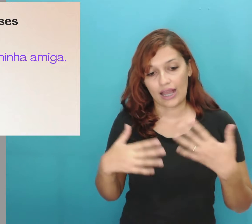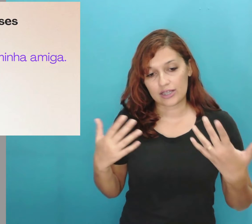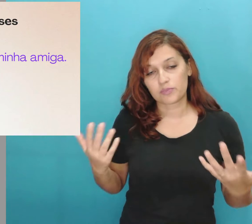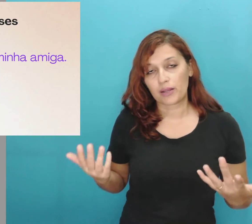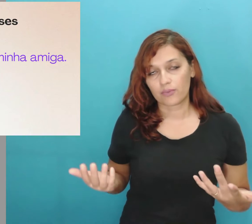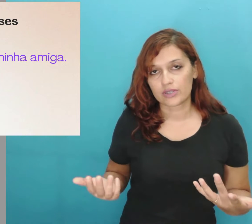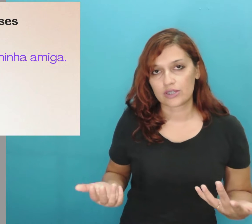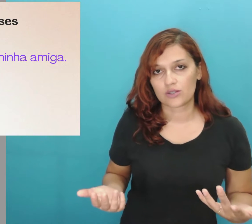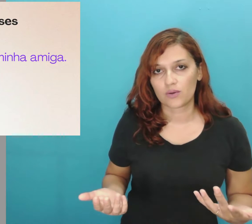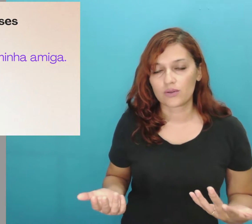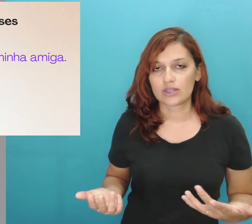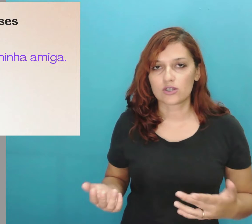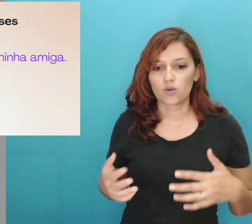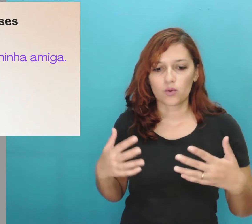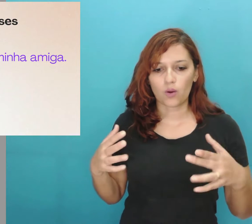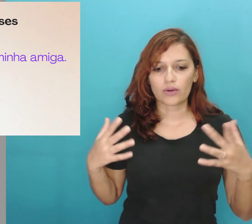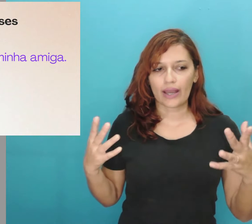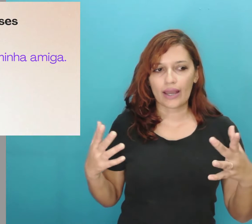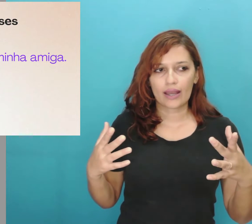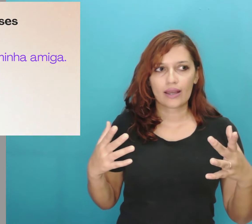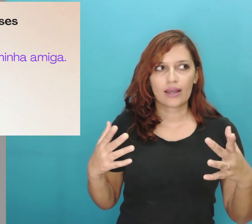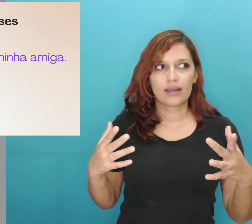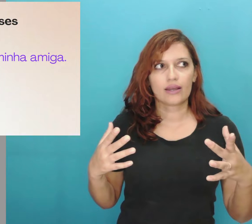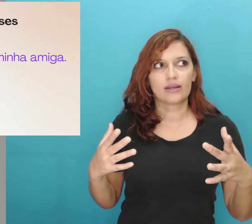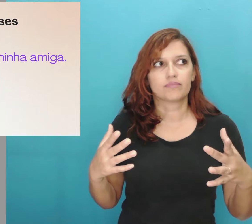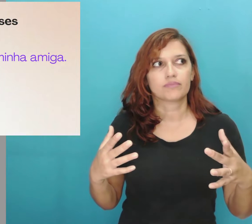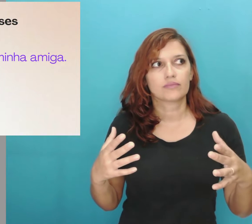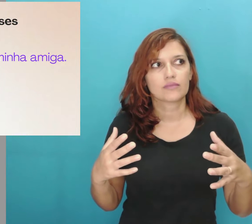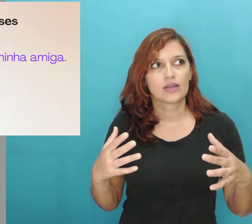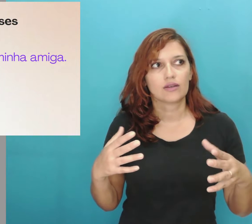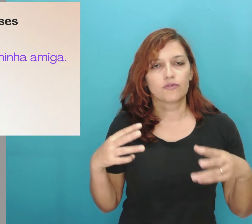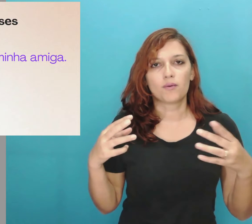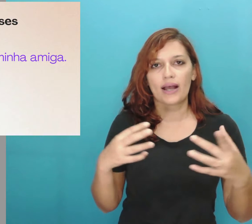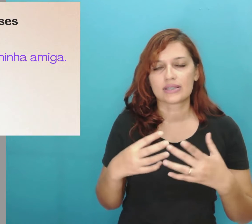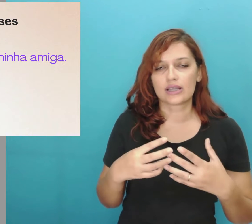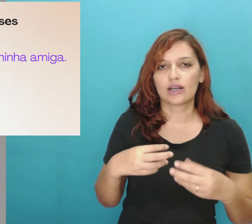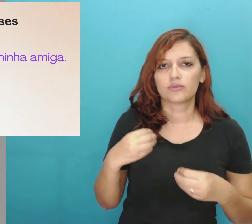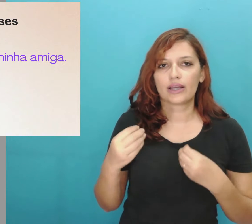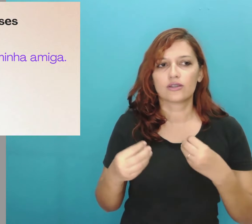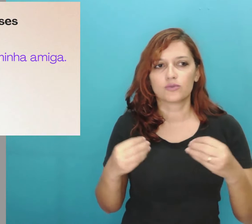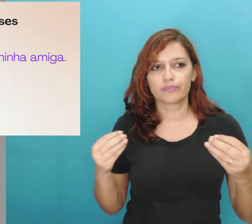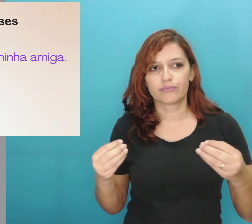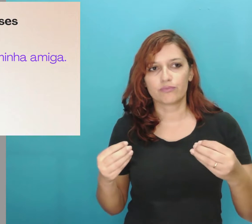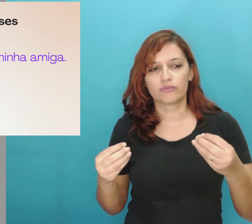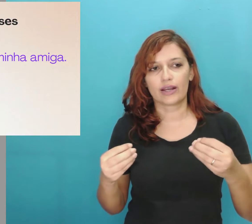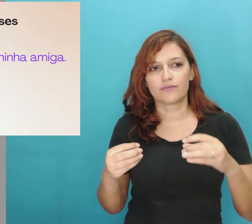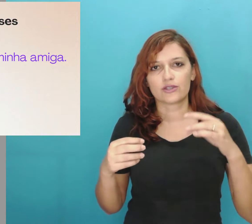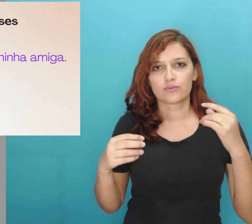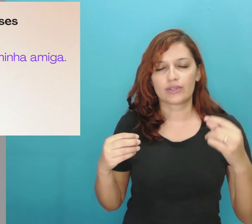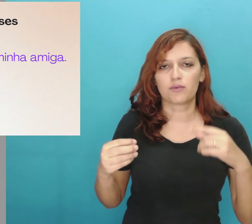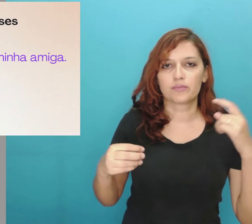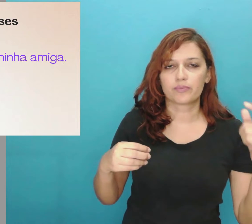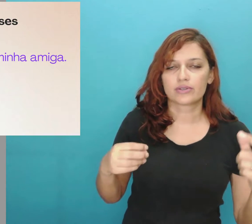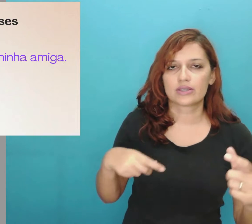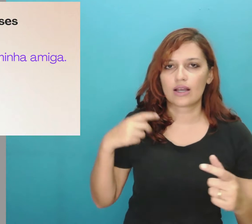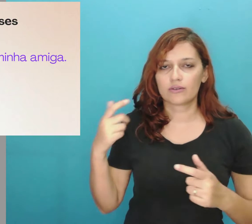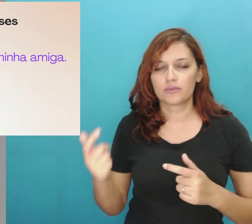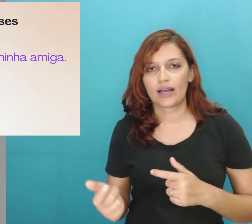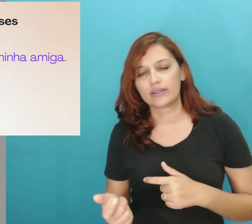as preposições ou qualquer formação, né? Vai juntar uma preposição em um